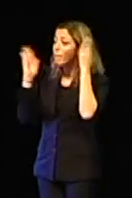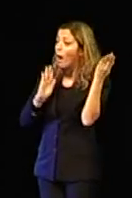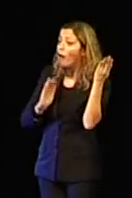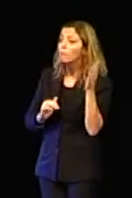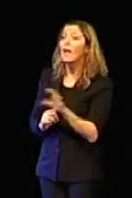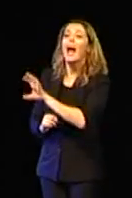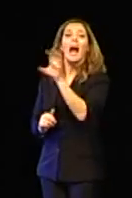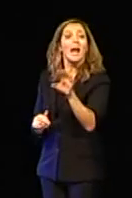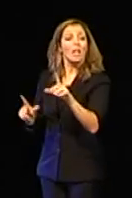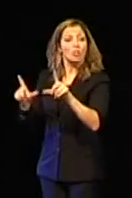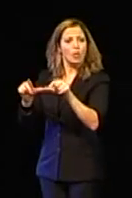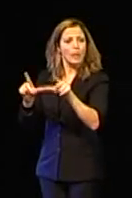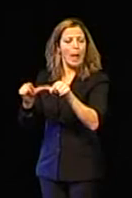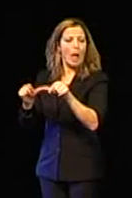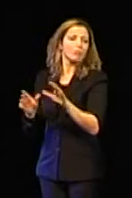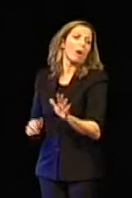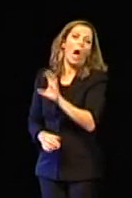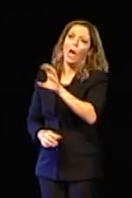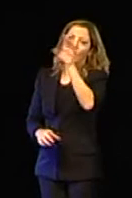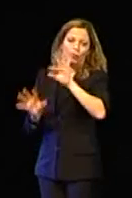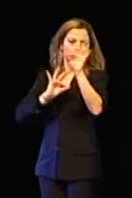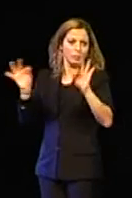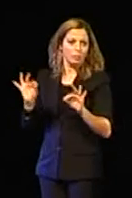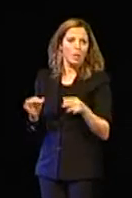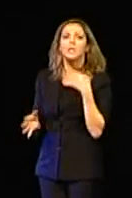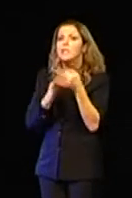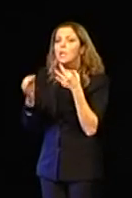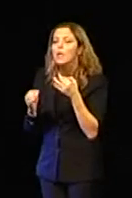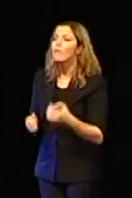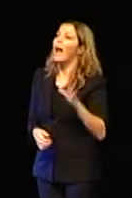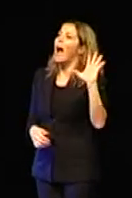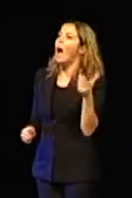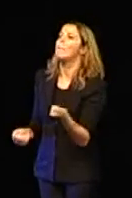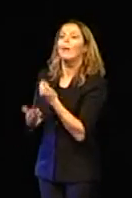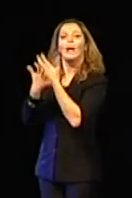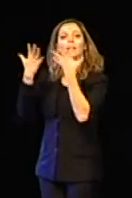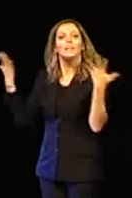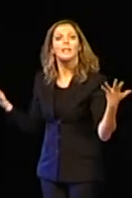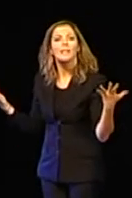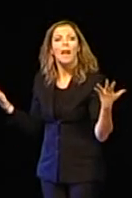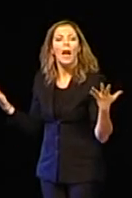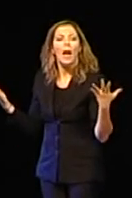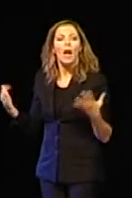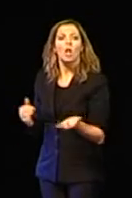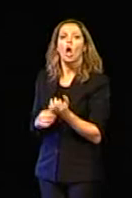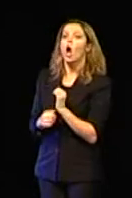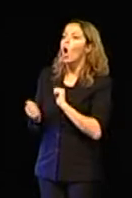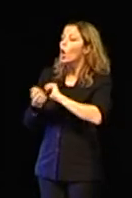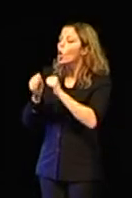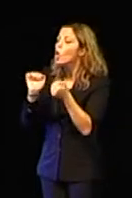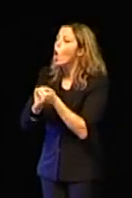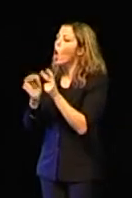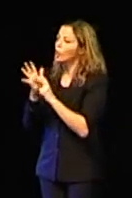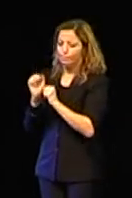amministrazione e appalti puliti e lotta le semplificazioni e non avere